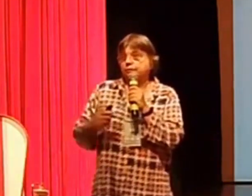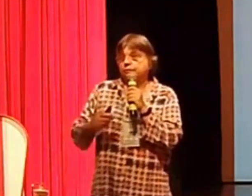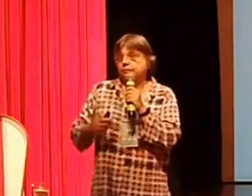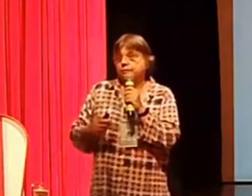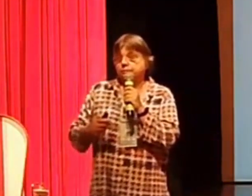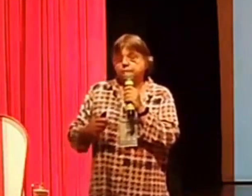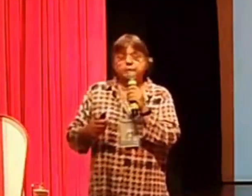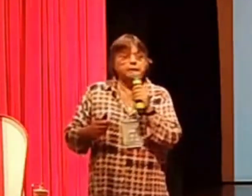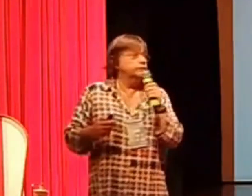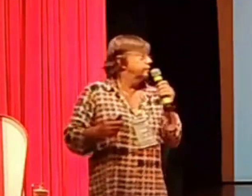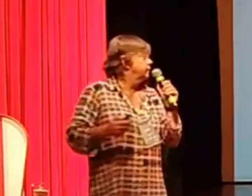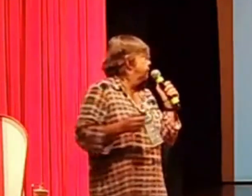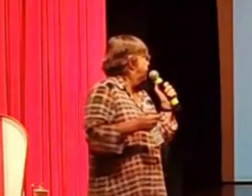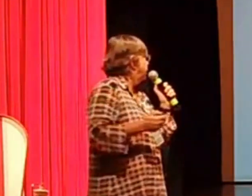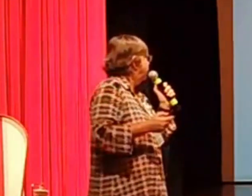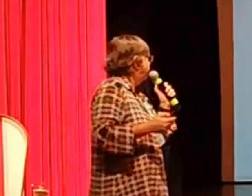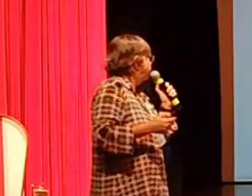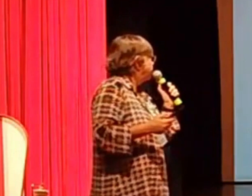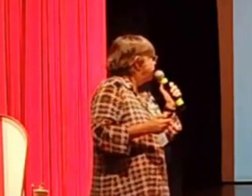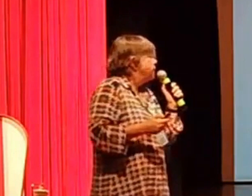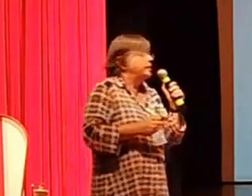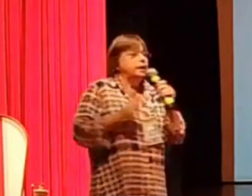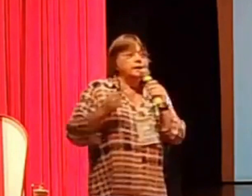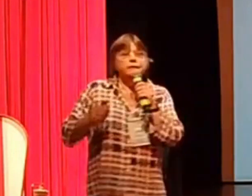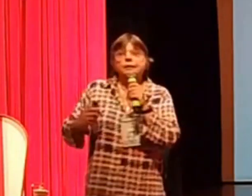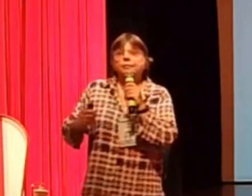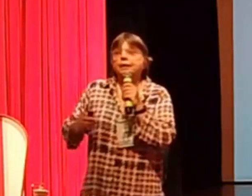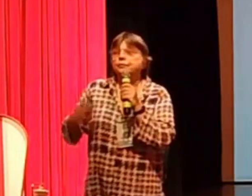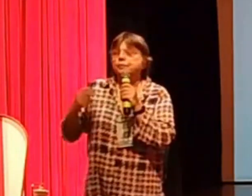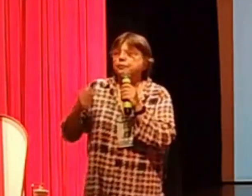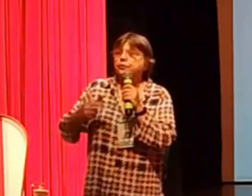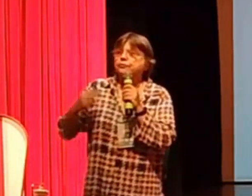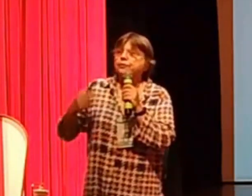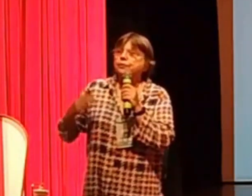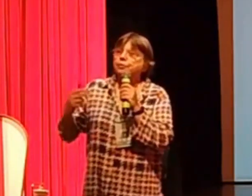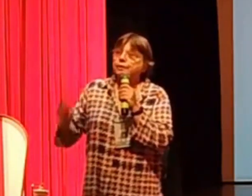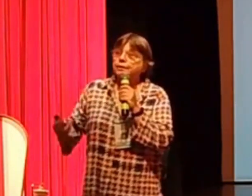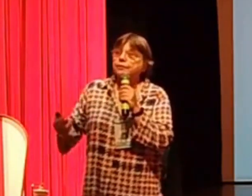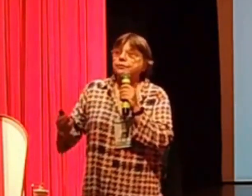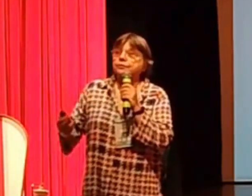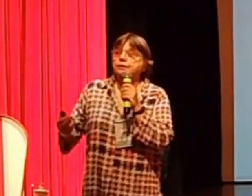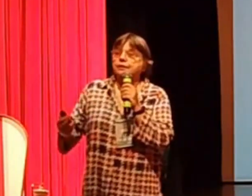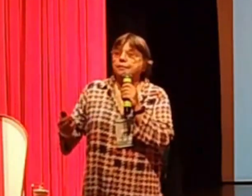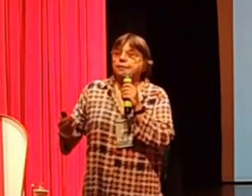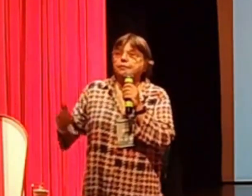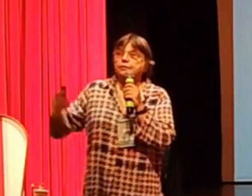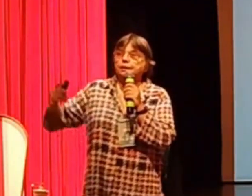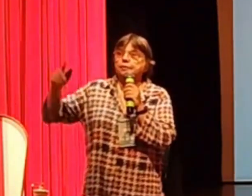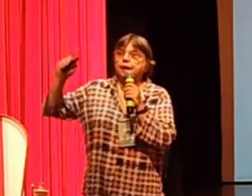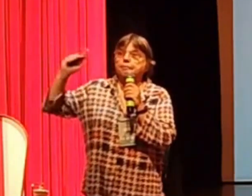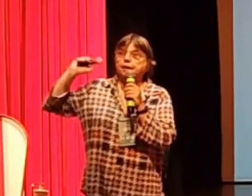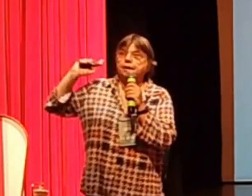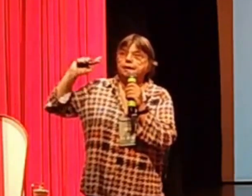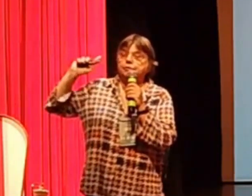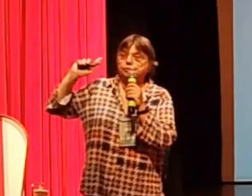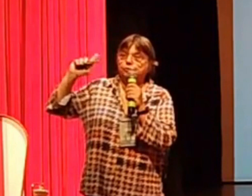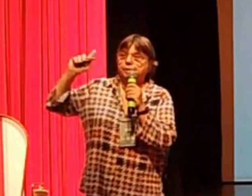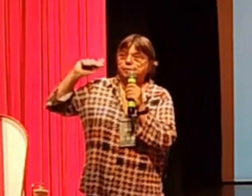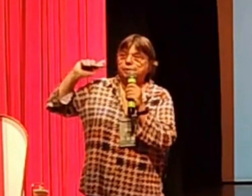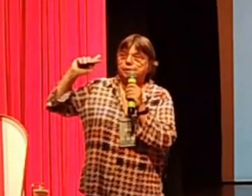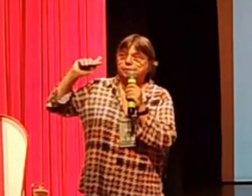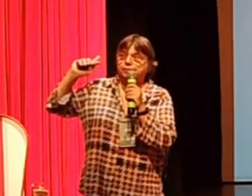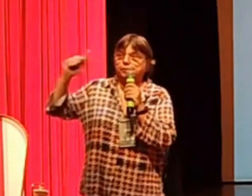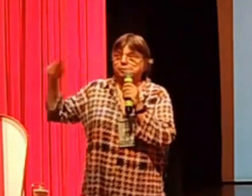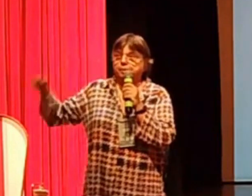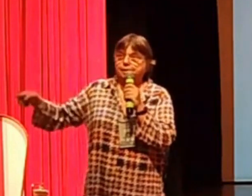uma reflexão muito importante, né? E ali também as pessoas que foram importantes no tratamento. Vocês lembram que a mãe que